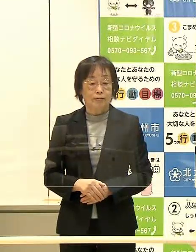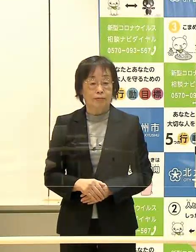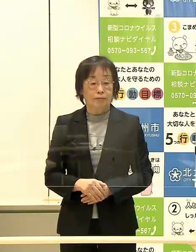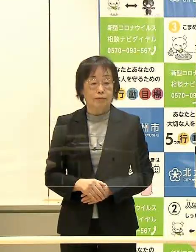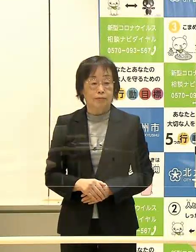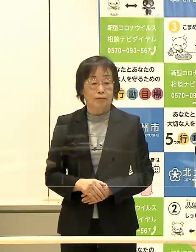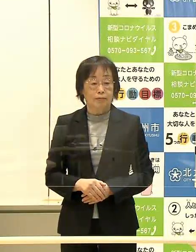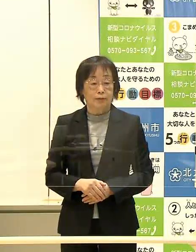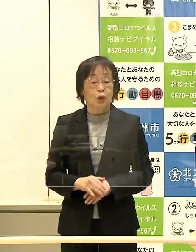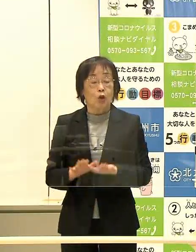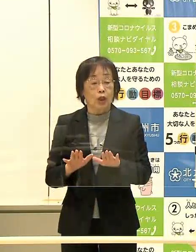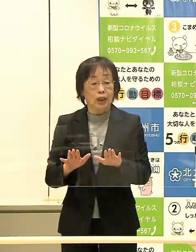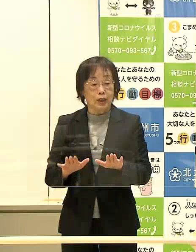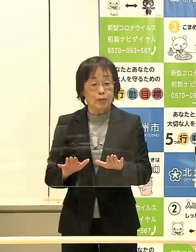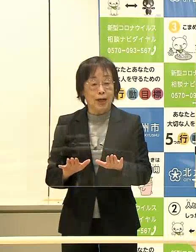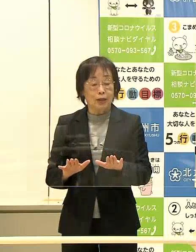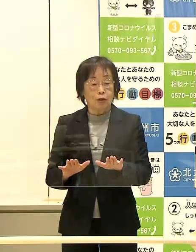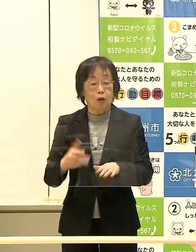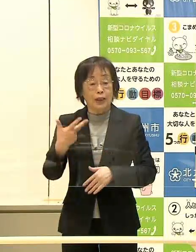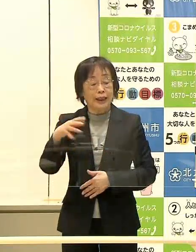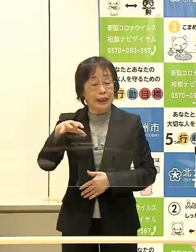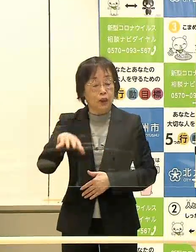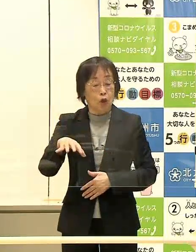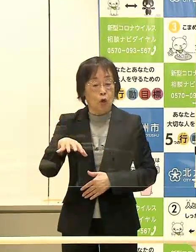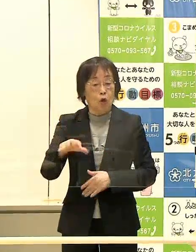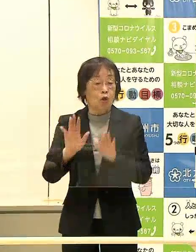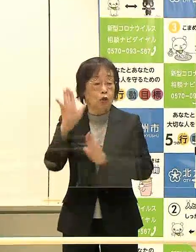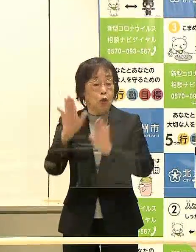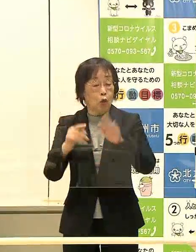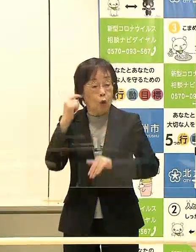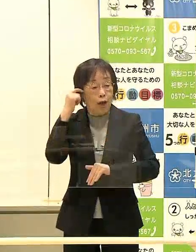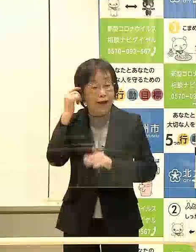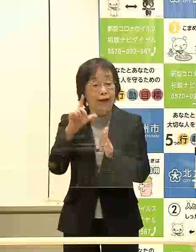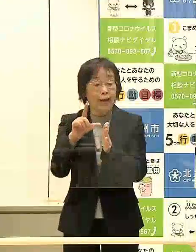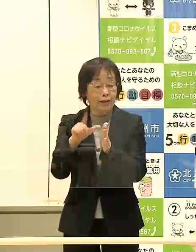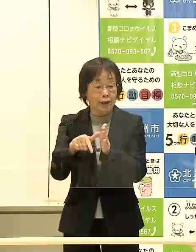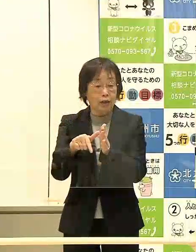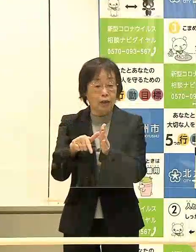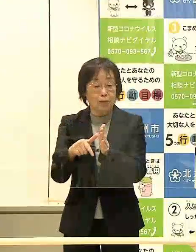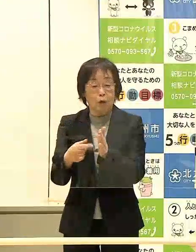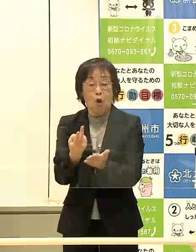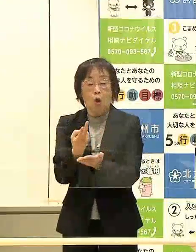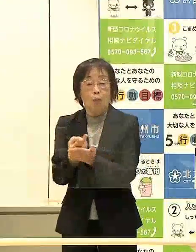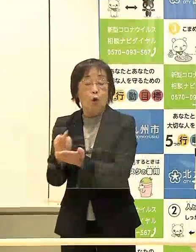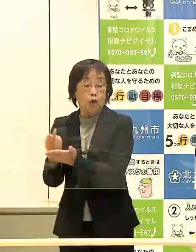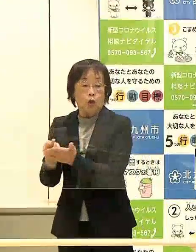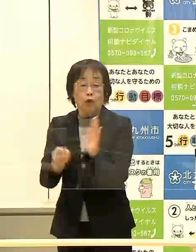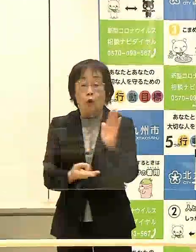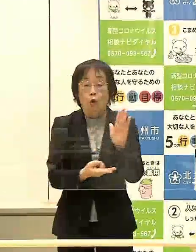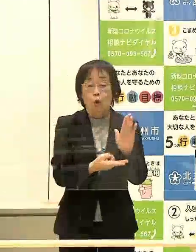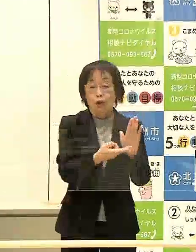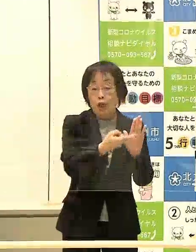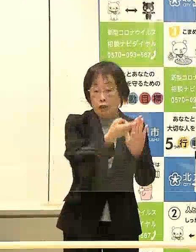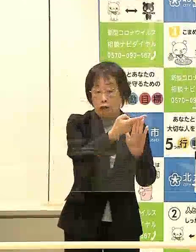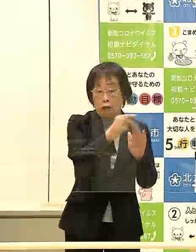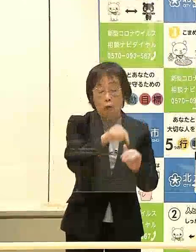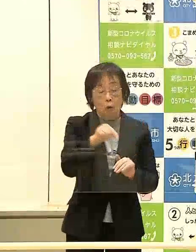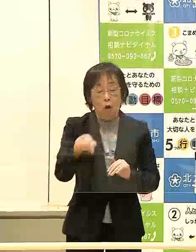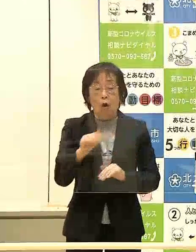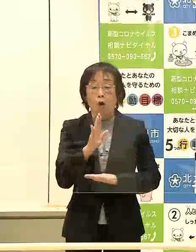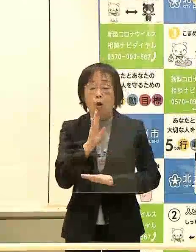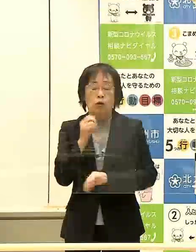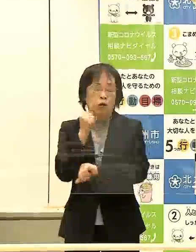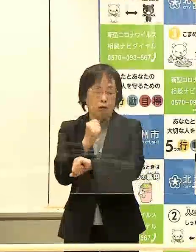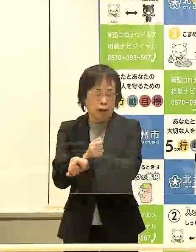そういう状況を考えますと病床と療養ホテルの確保というのは極めて急し状況に